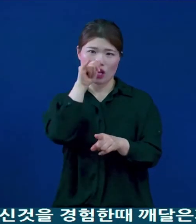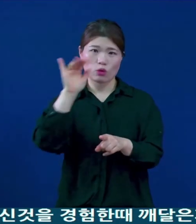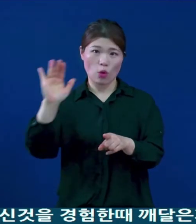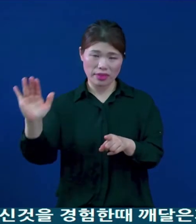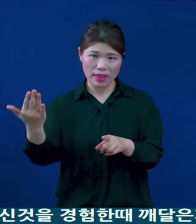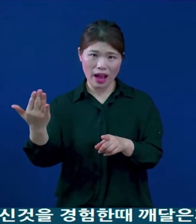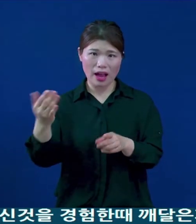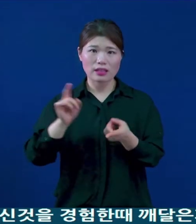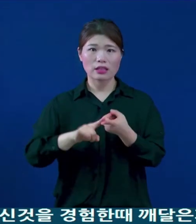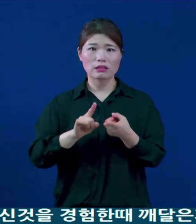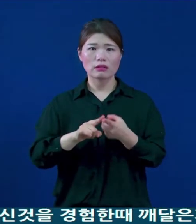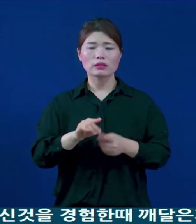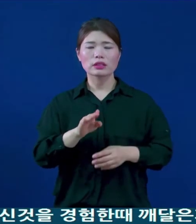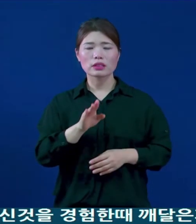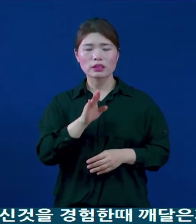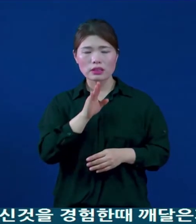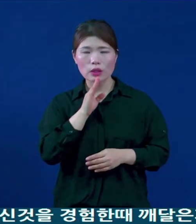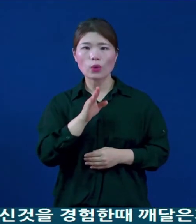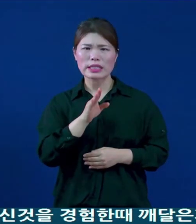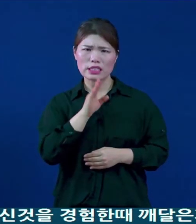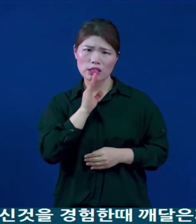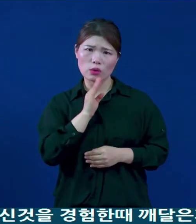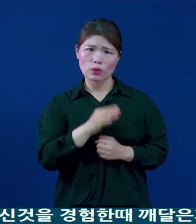그때 진실로